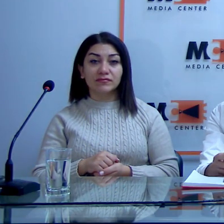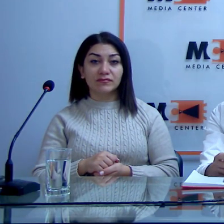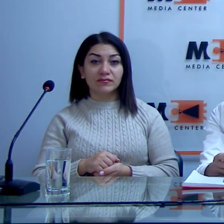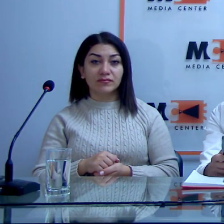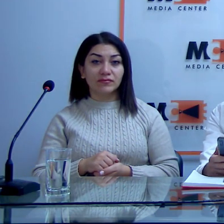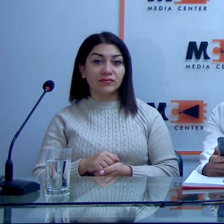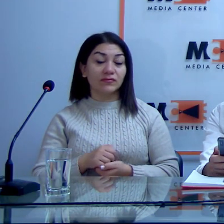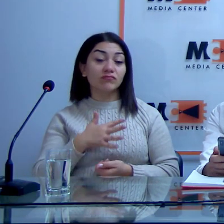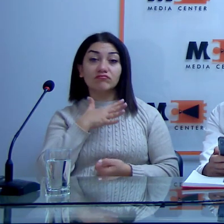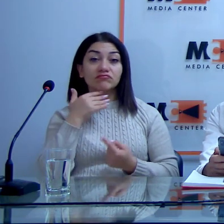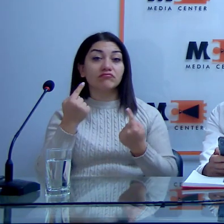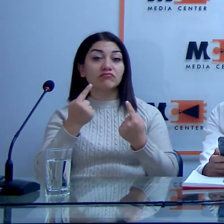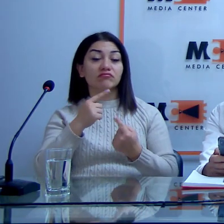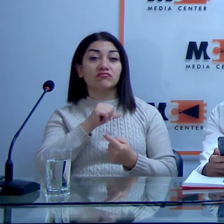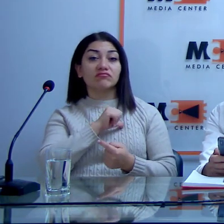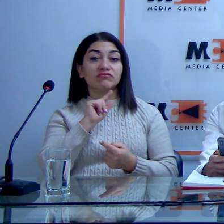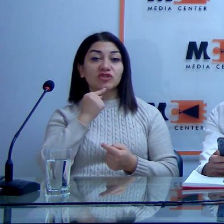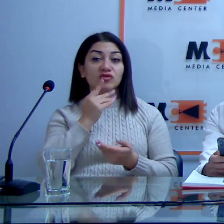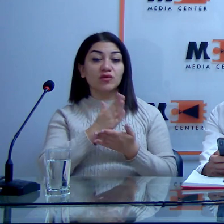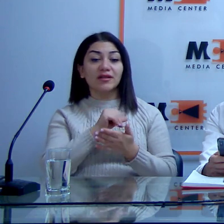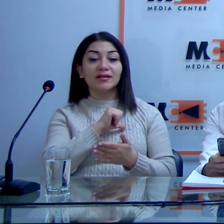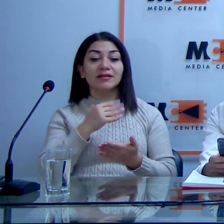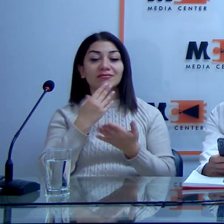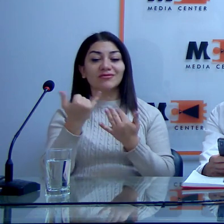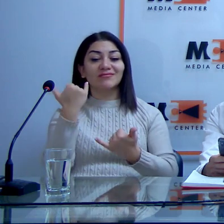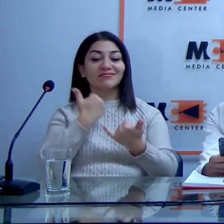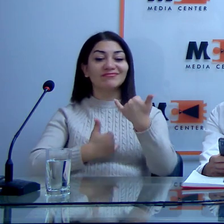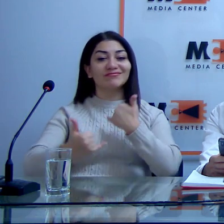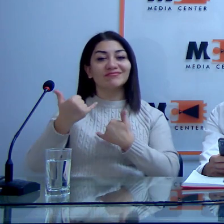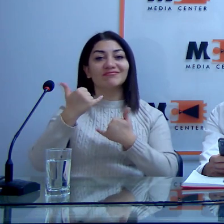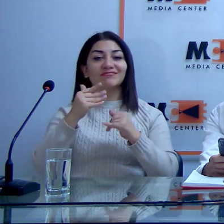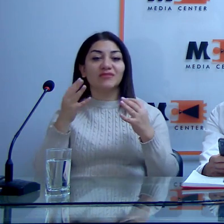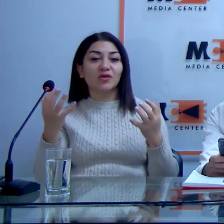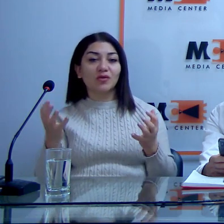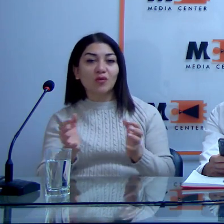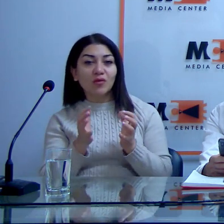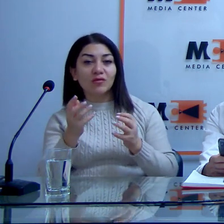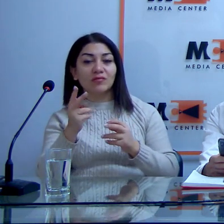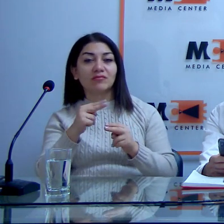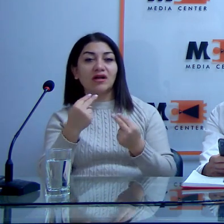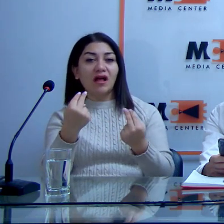բավականին շատ դժվարություններ կան ինքնախնամքի հմտությունների հետ կապված, հա։